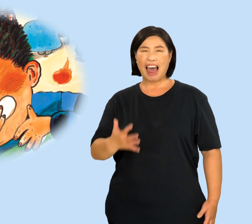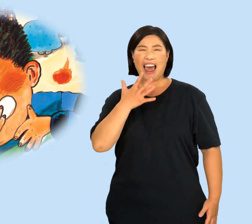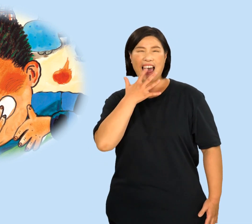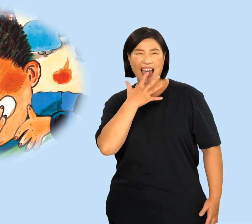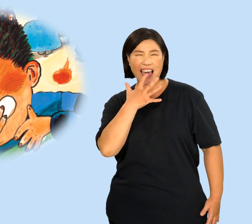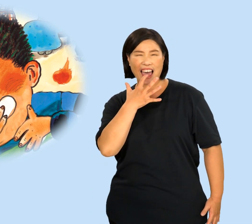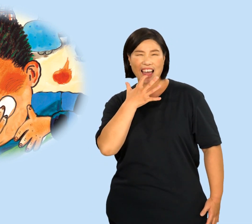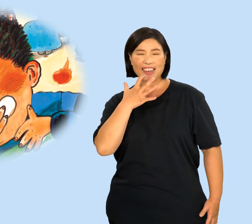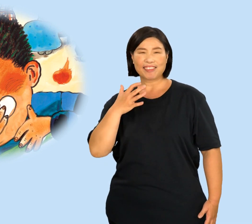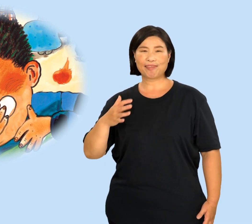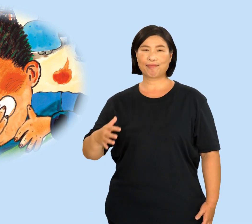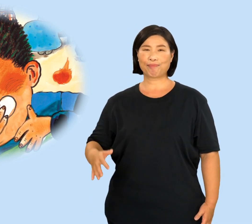辣。